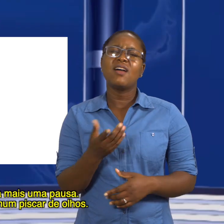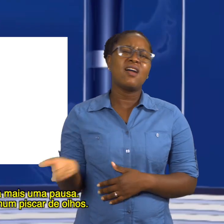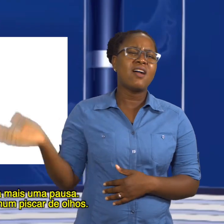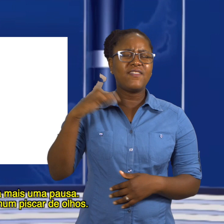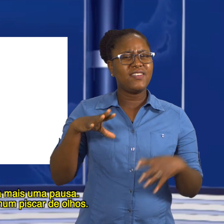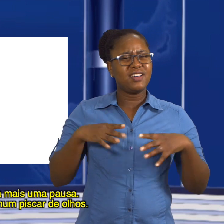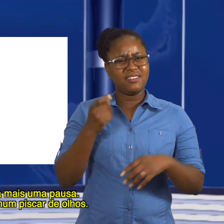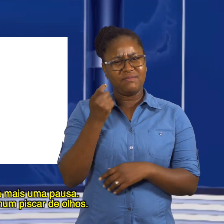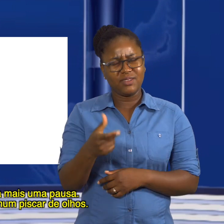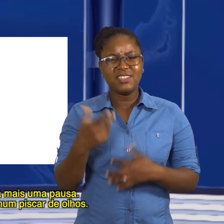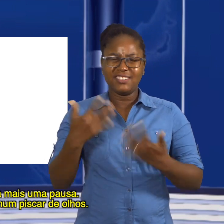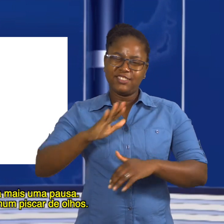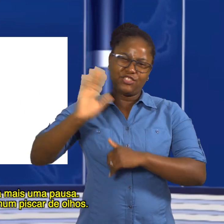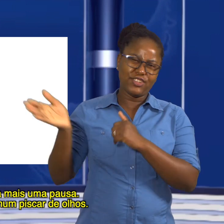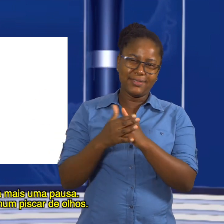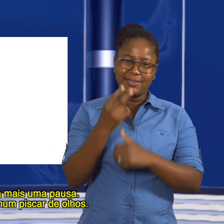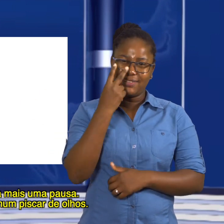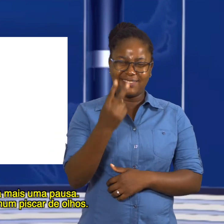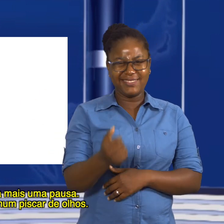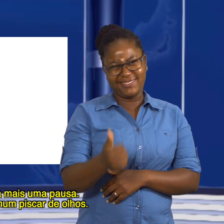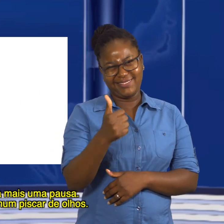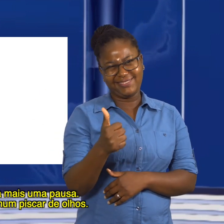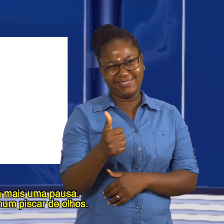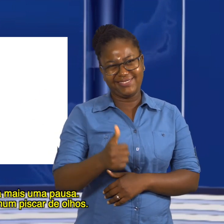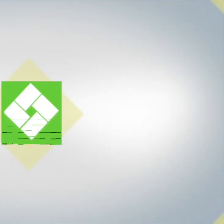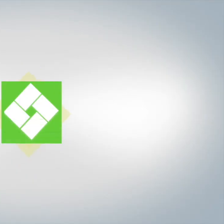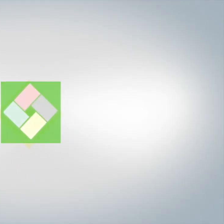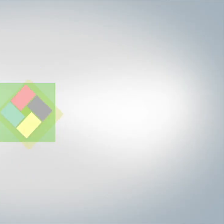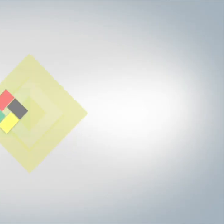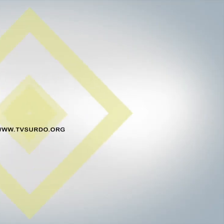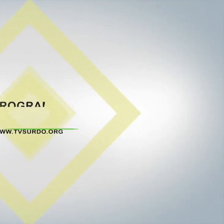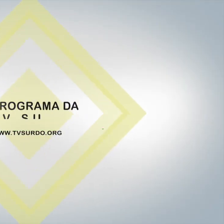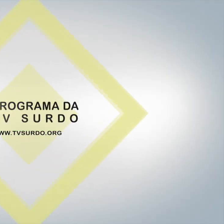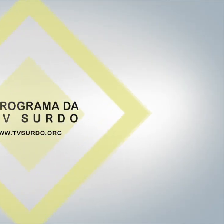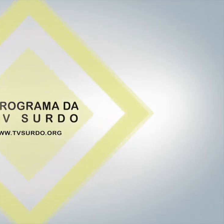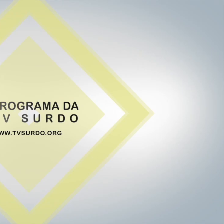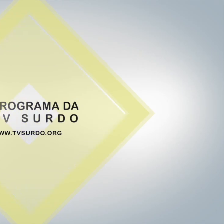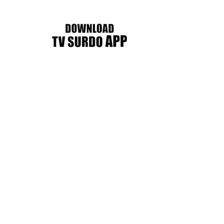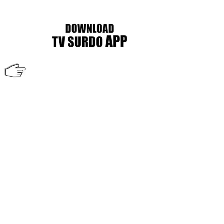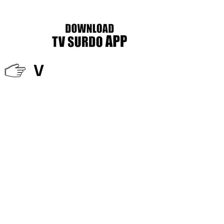2021. Vamos a mais uma pausa. Voltamos num piscar de olhos.